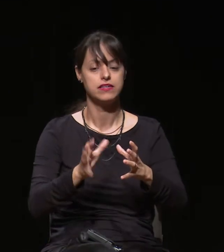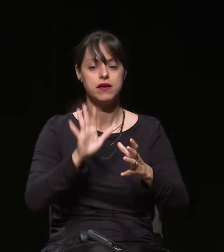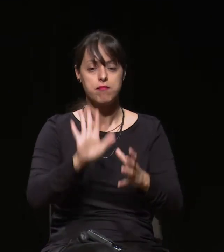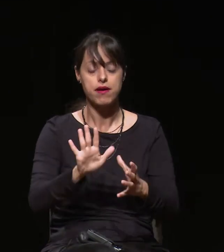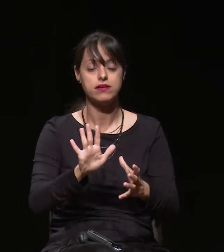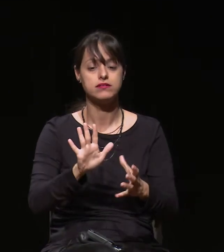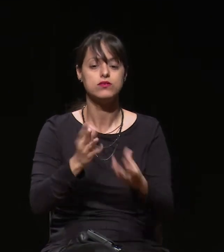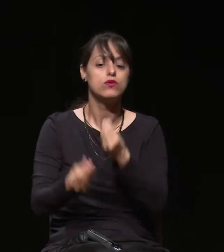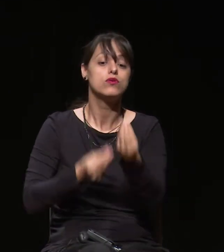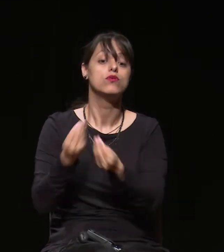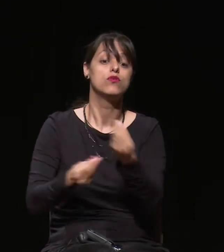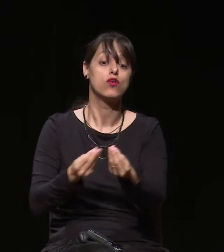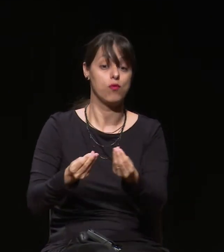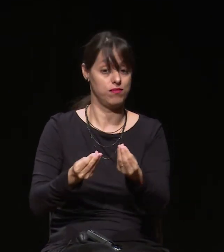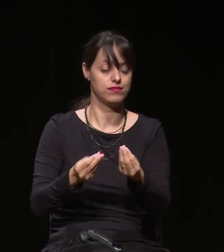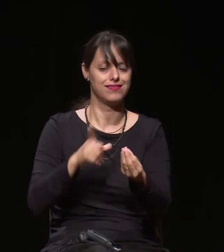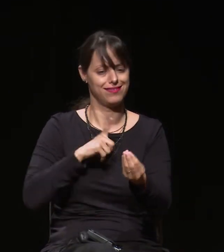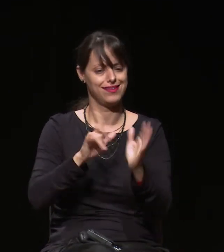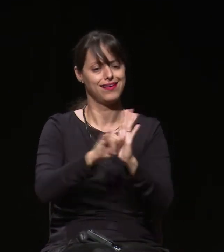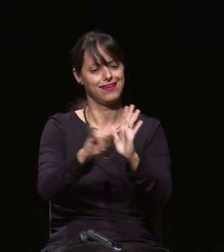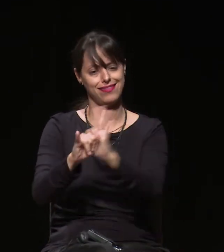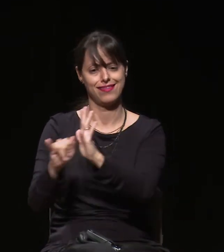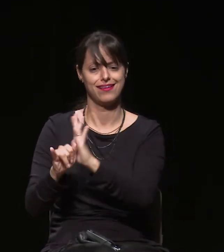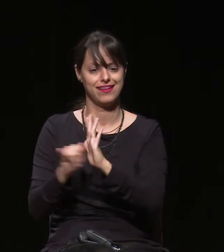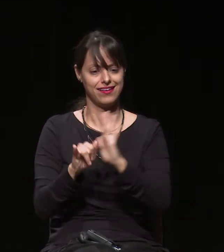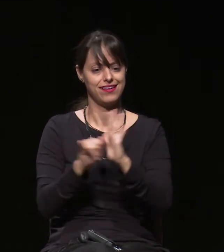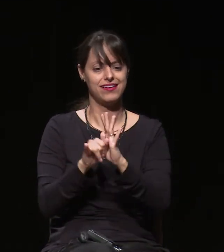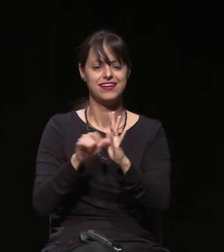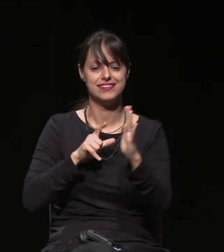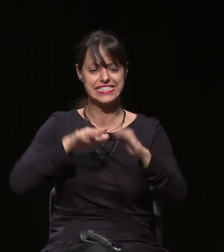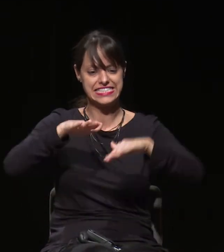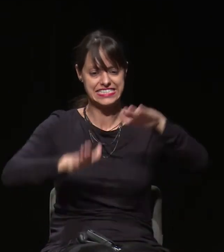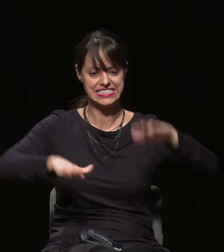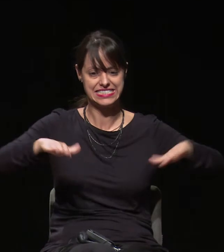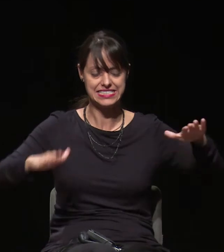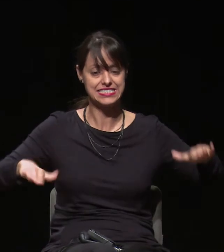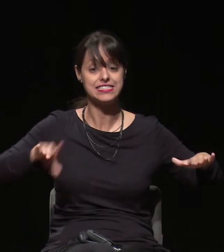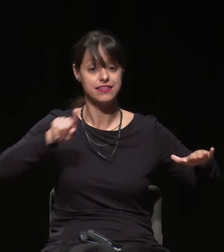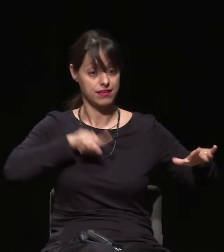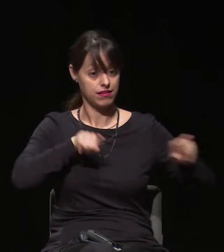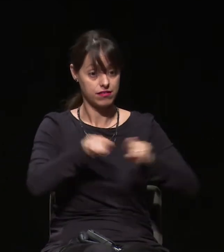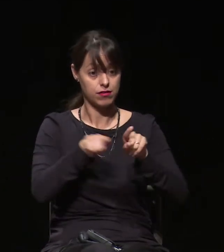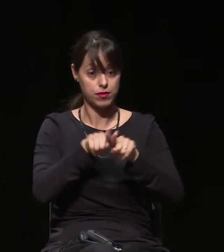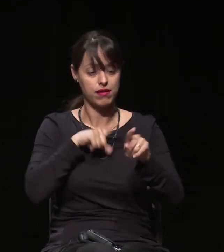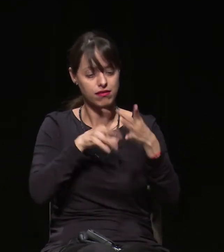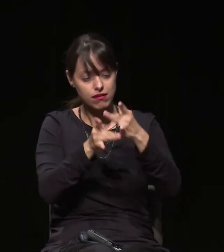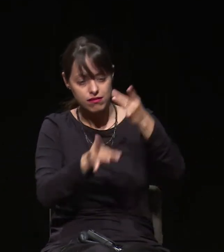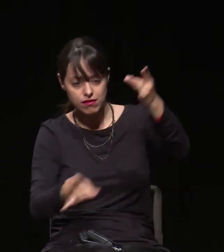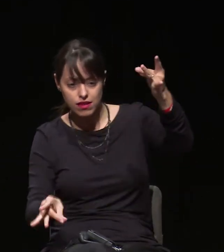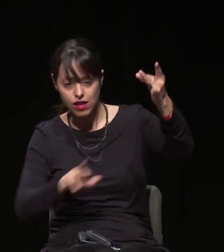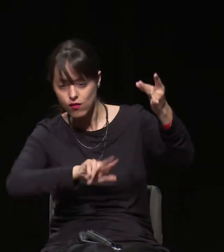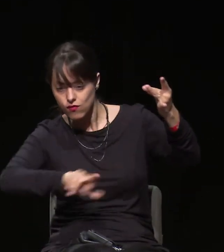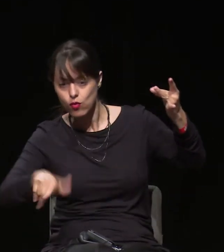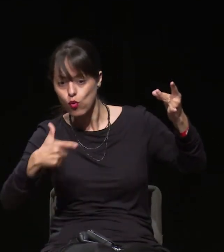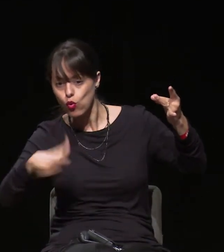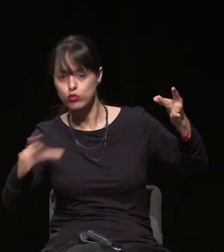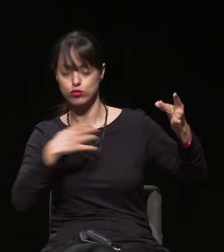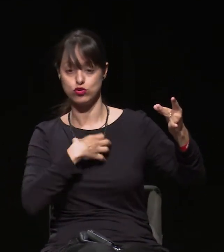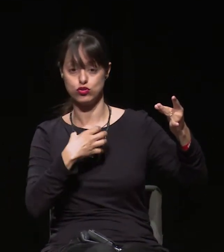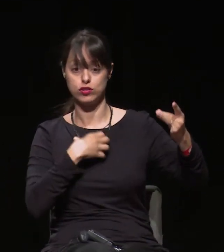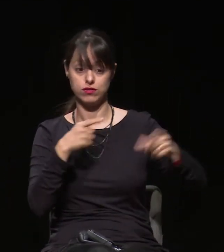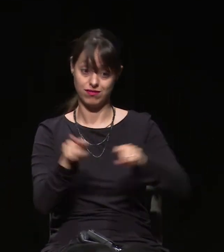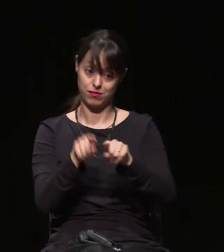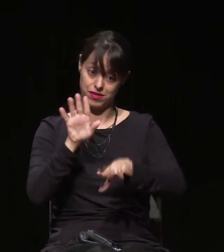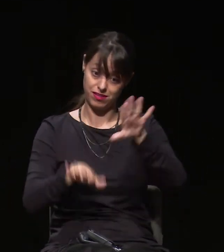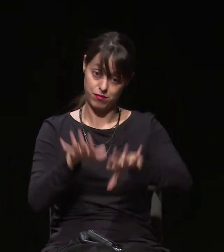numa situação em que as próprias identidades têm ganhado fluidez e sublinhado a tomada de decisão biográfica